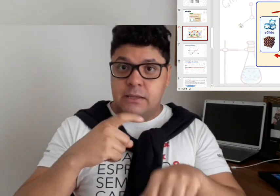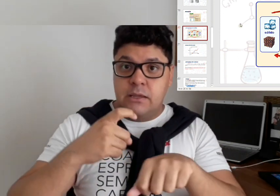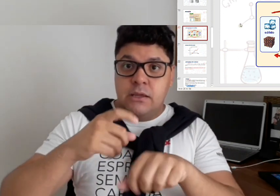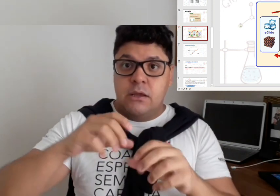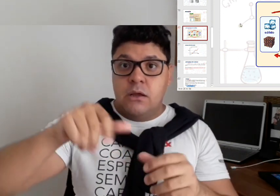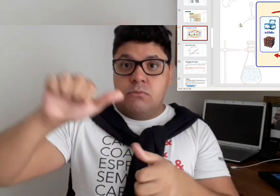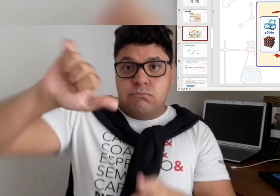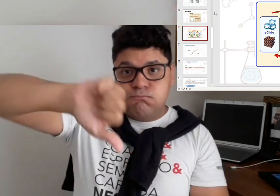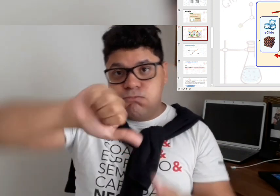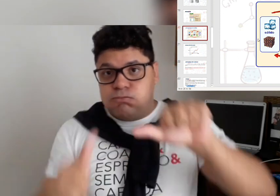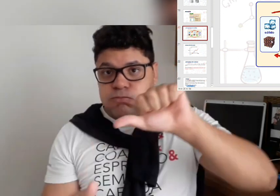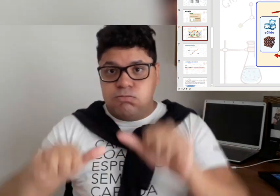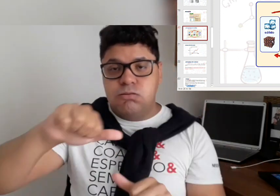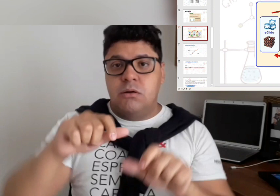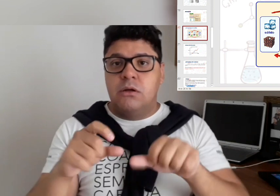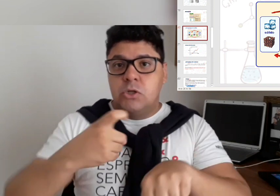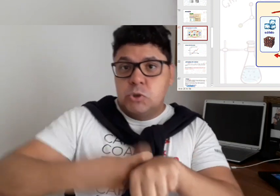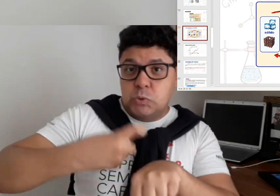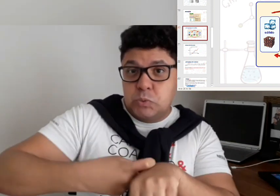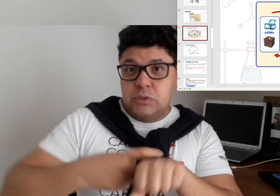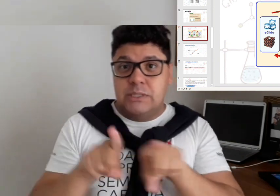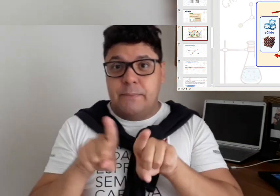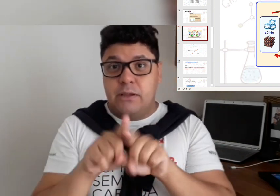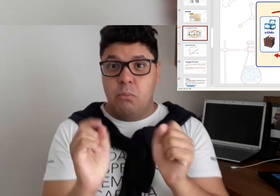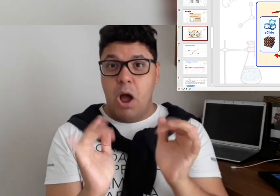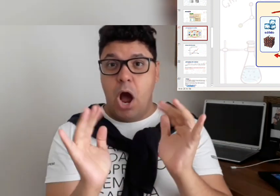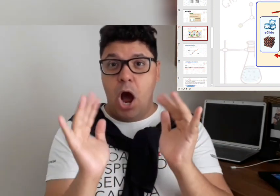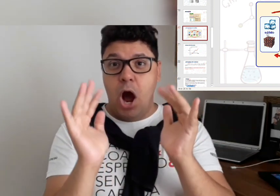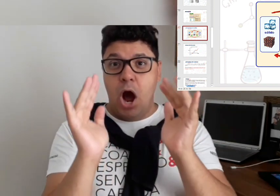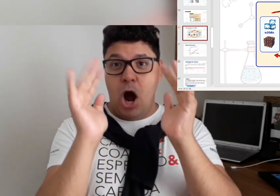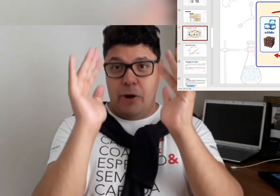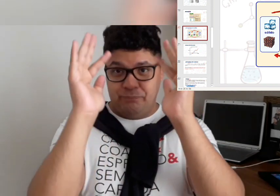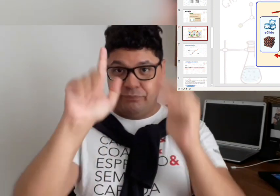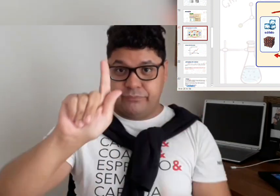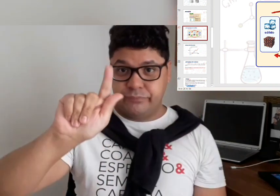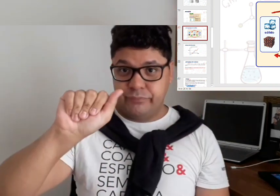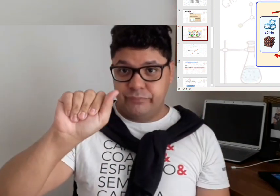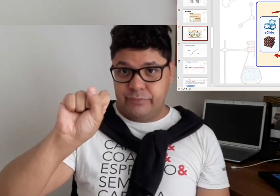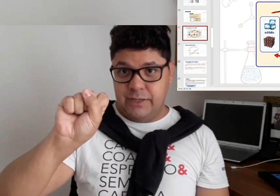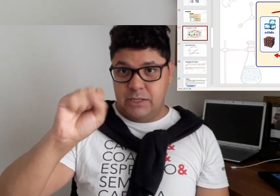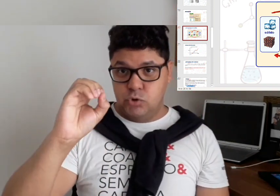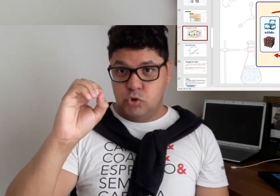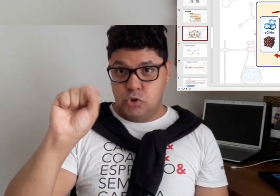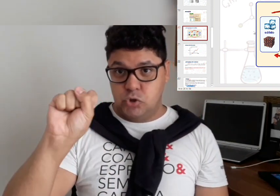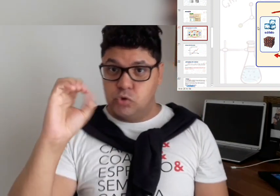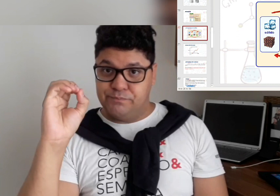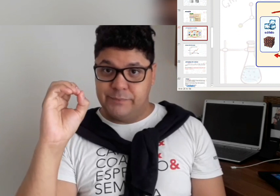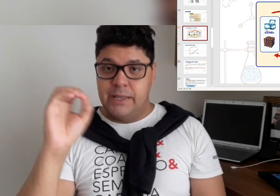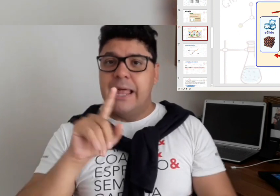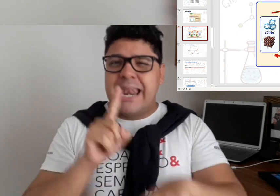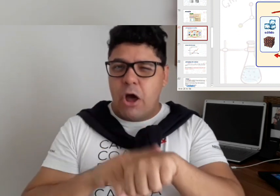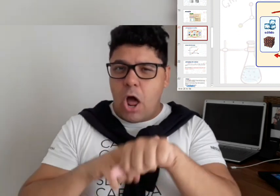e o gasoso, né? A mudança do estado sólido para o estado líquido, nós chamamos de